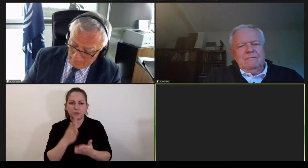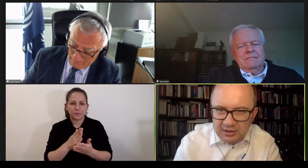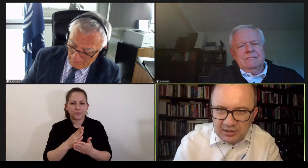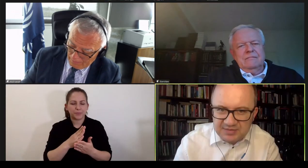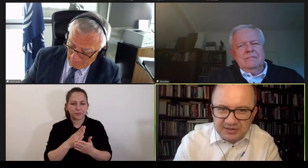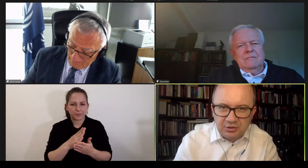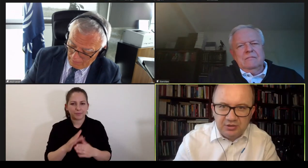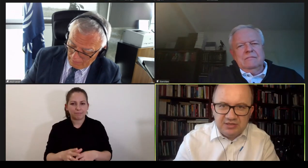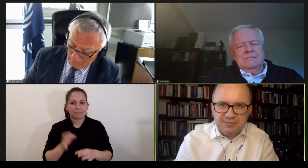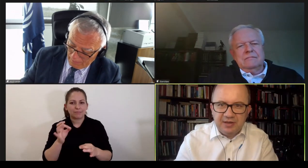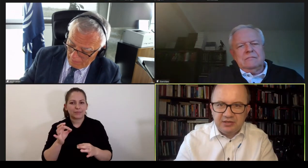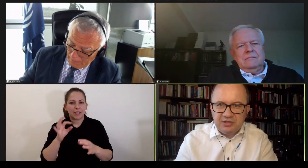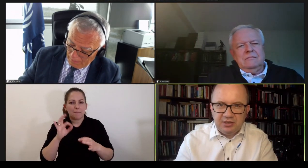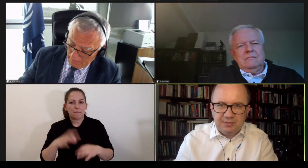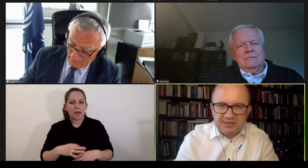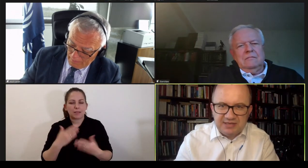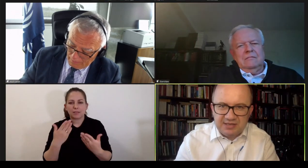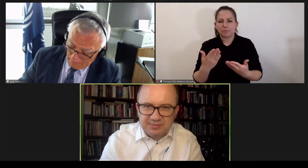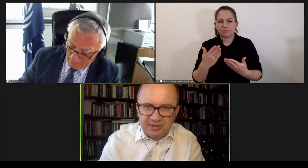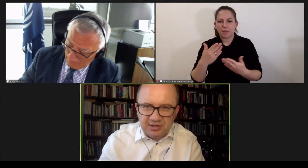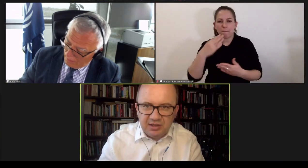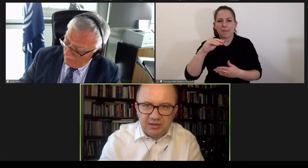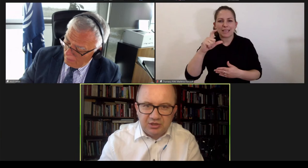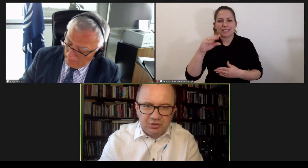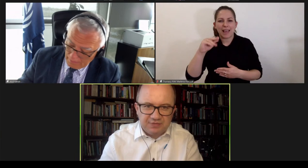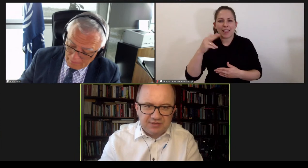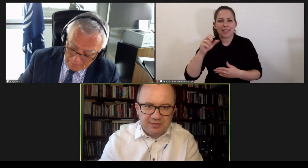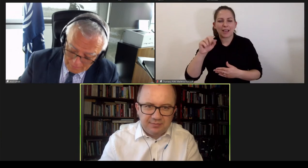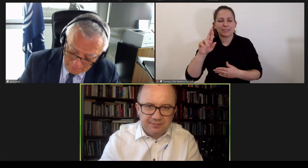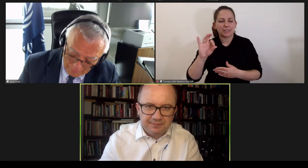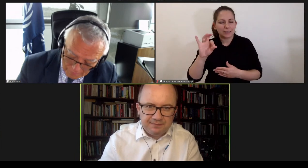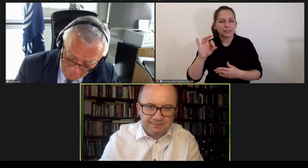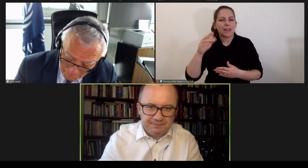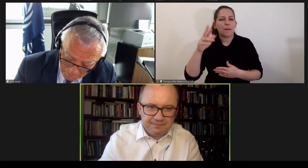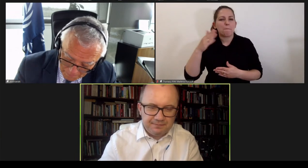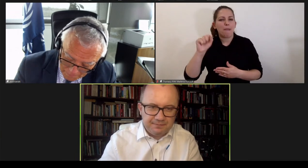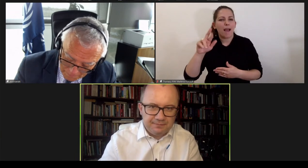I last but not least, pani mecenas Maria Radziejowska.